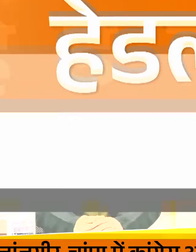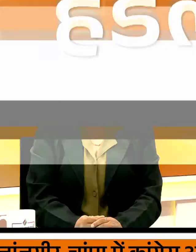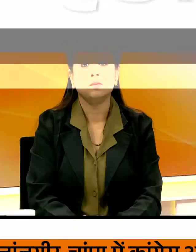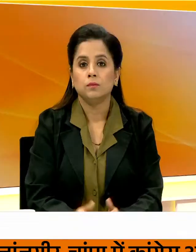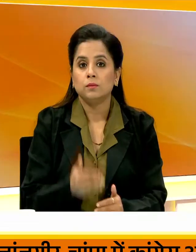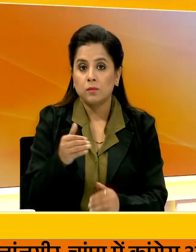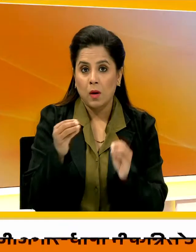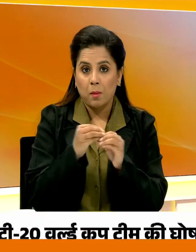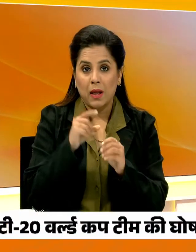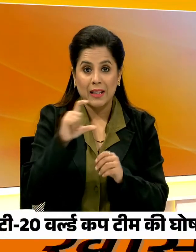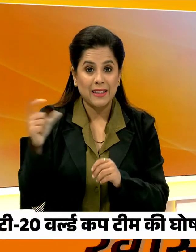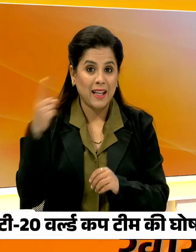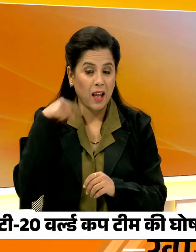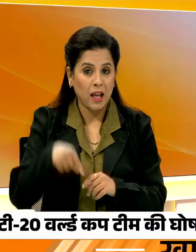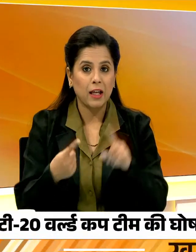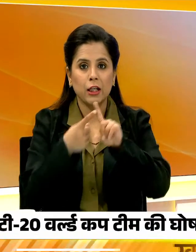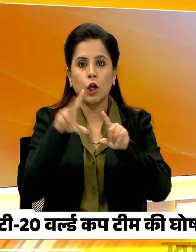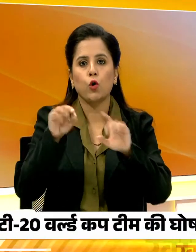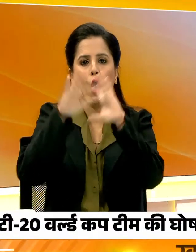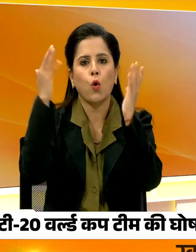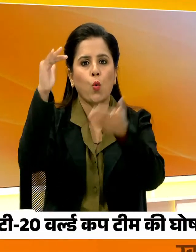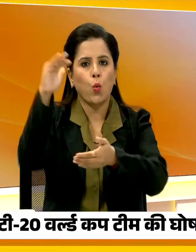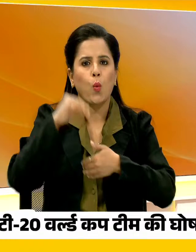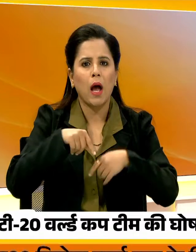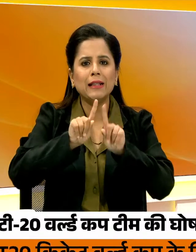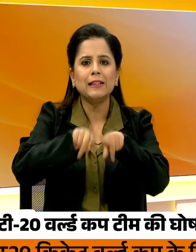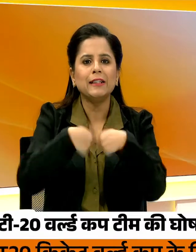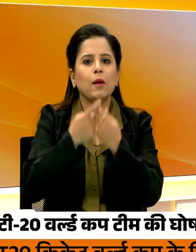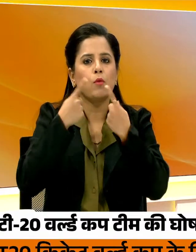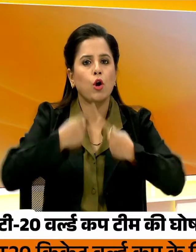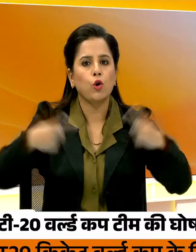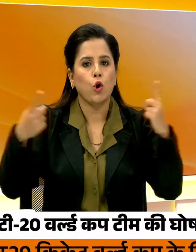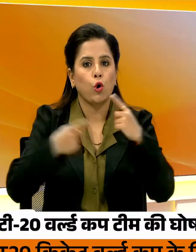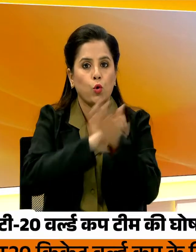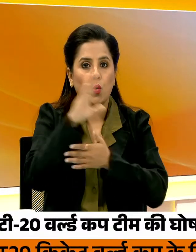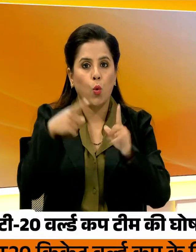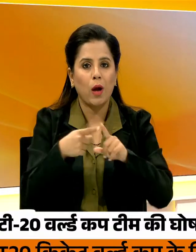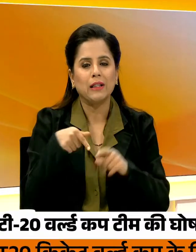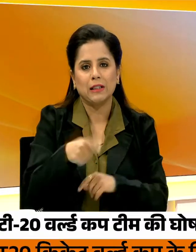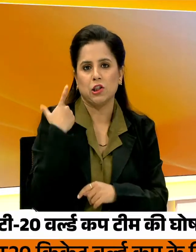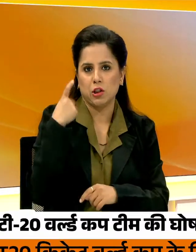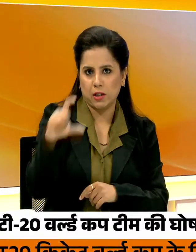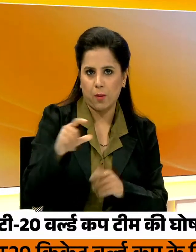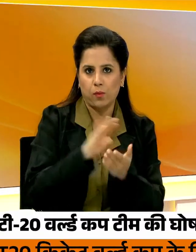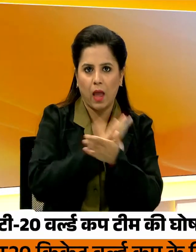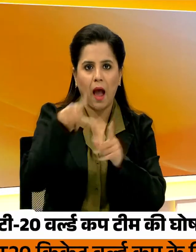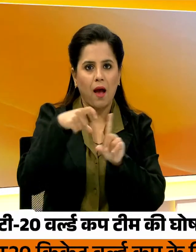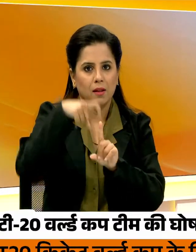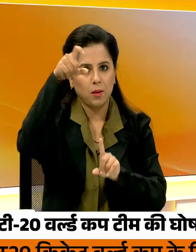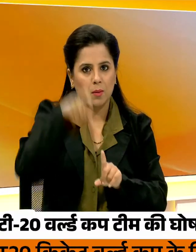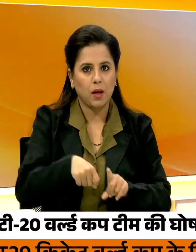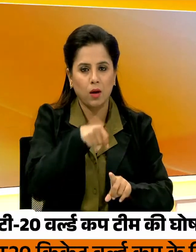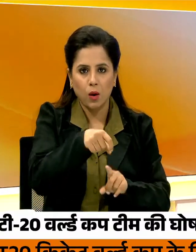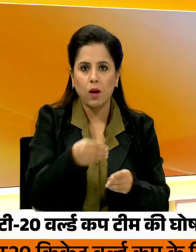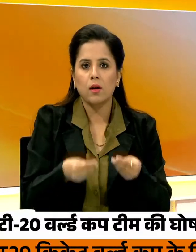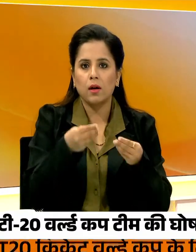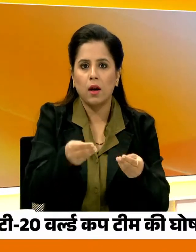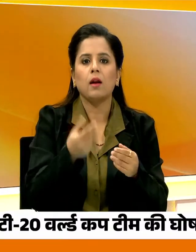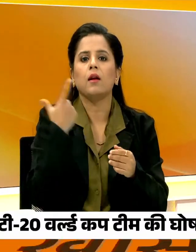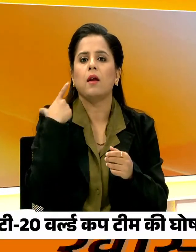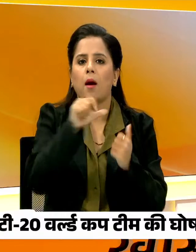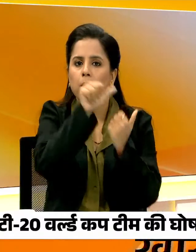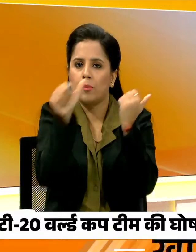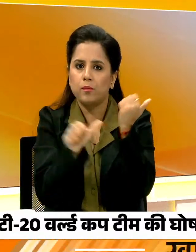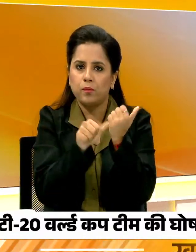और बीसीसीआई ने की टी20 वर्ल्ड कप टीम की घोषणा। रोहित शर्मा होंगे कप्तान। हार्दिक पांड्या की दी गई उप कप्तान